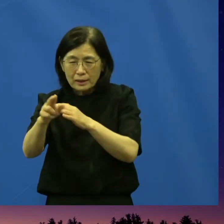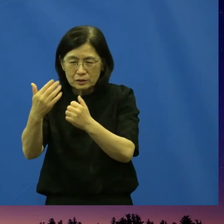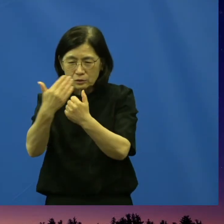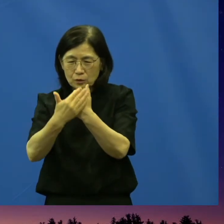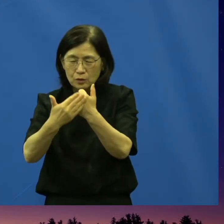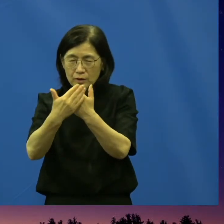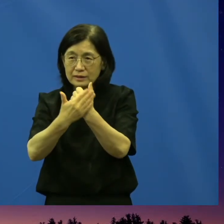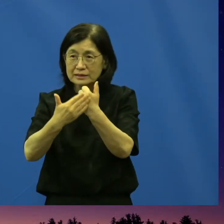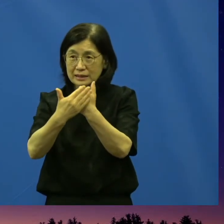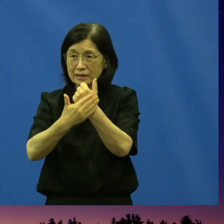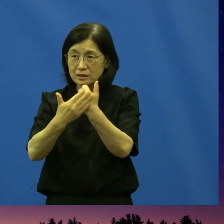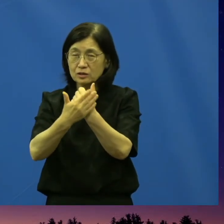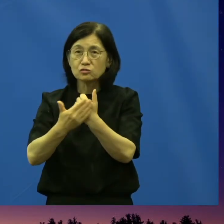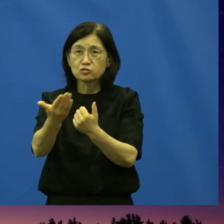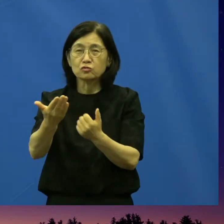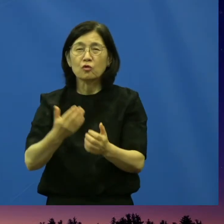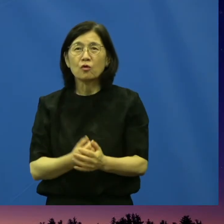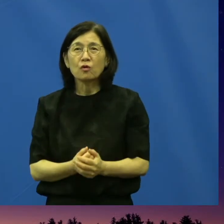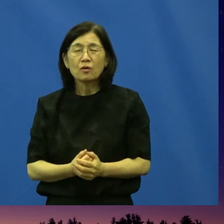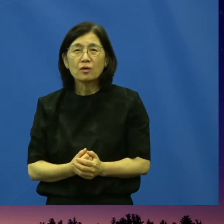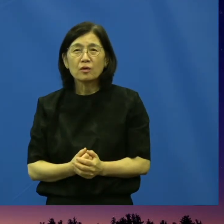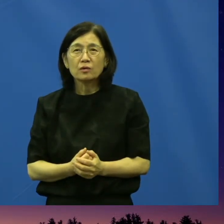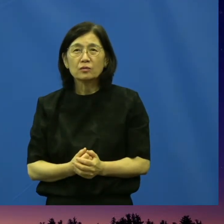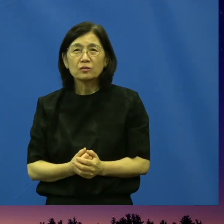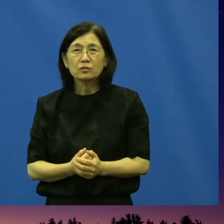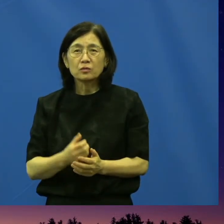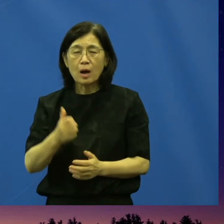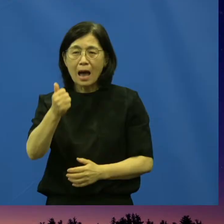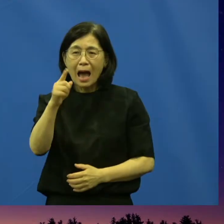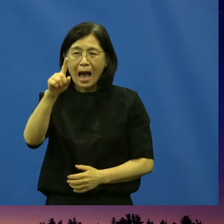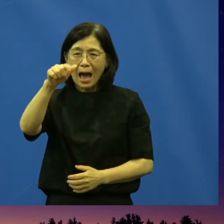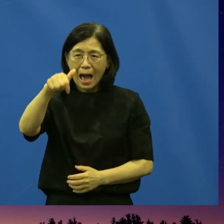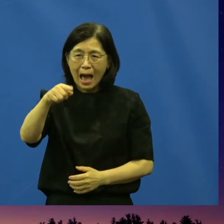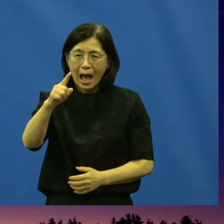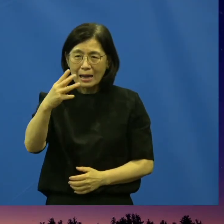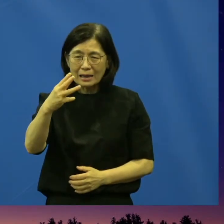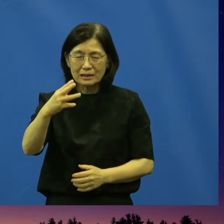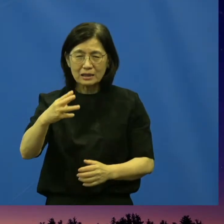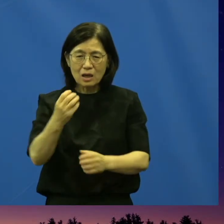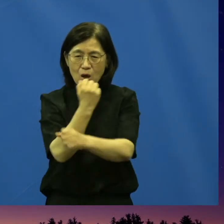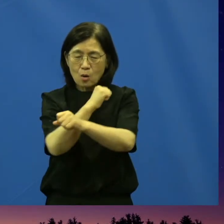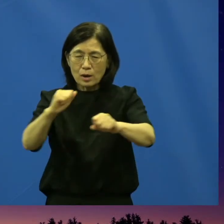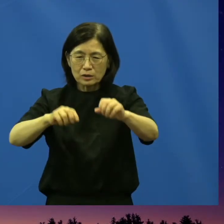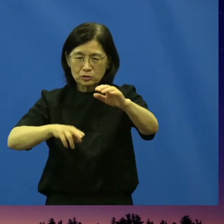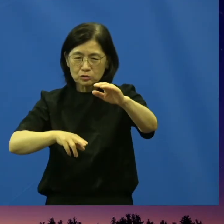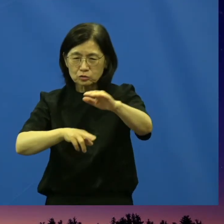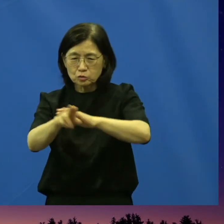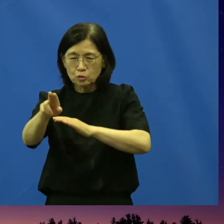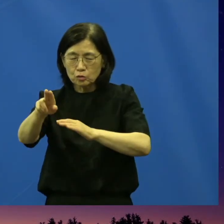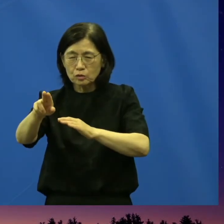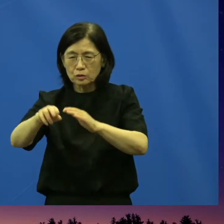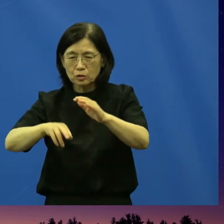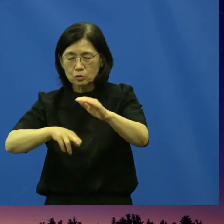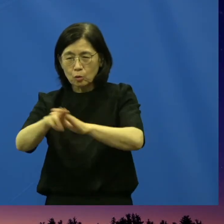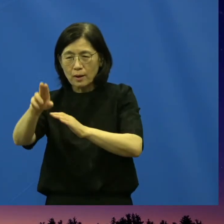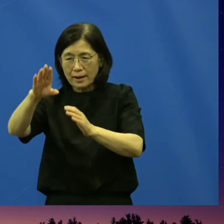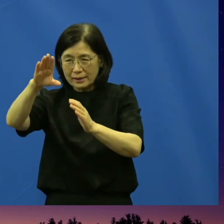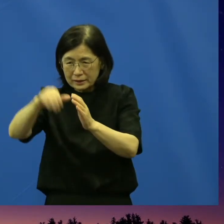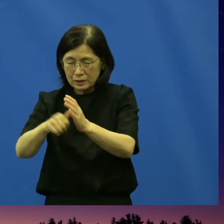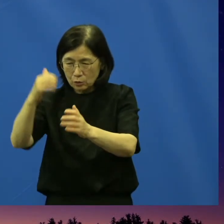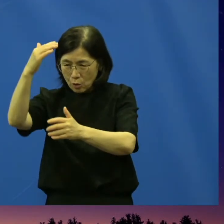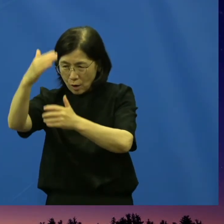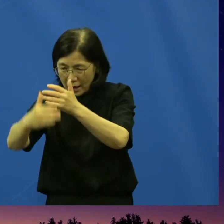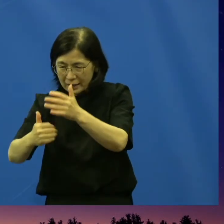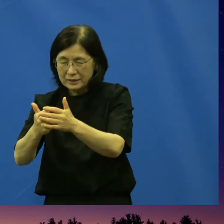사라의 몸종 하갈이 광야로 쫓겨날 때도 하나님의 긍휼을 베푸시는 분입니다. 그래서 이 보복의 원리가 아니고 은혜의